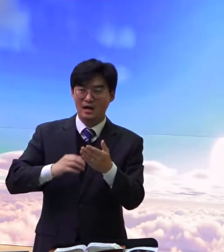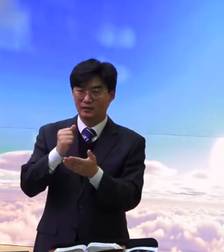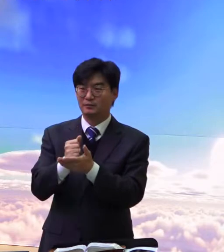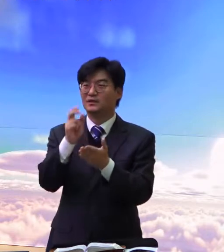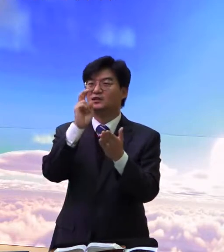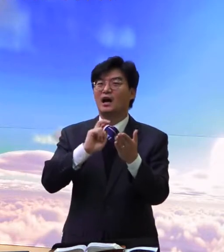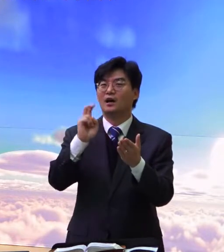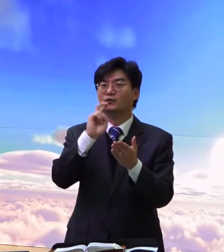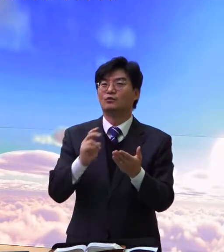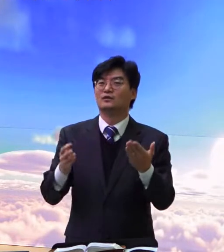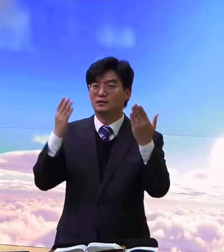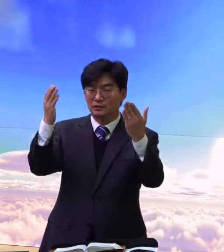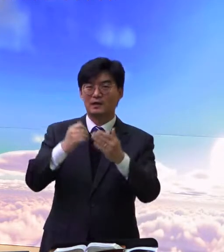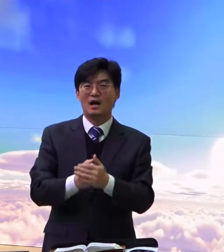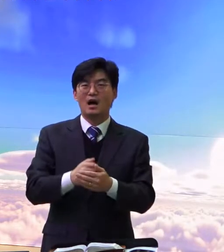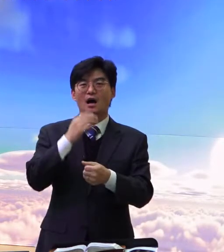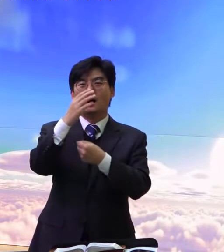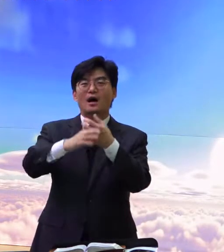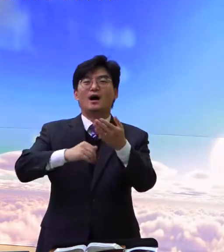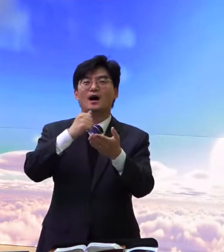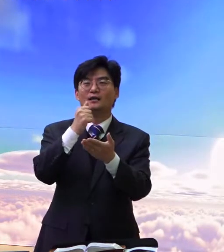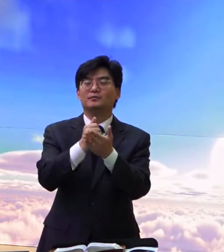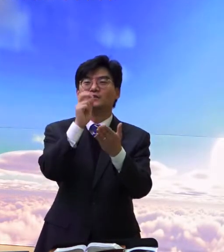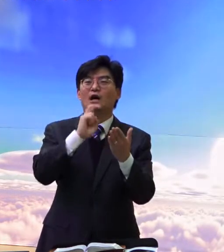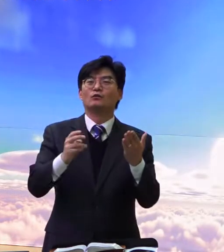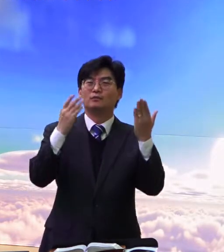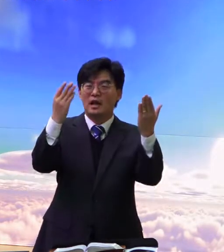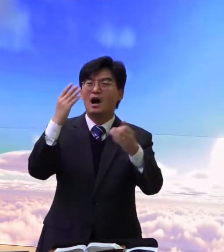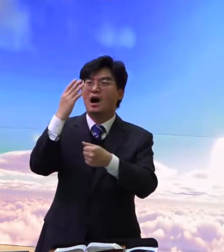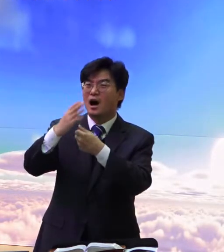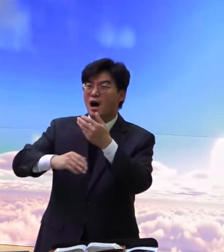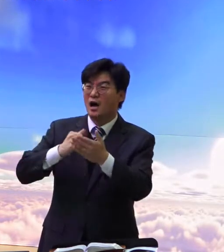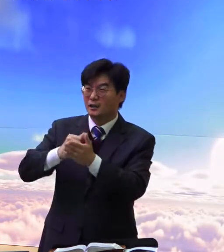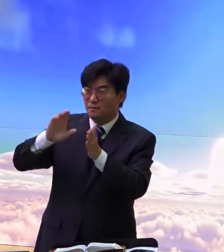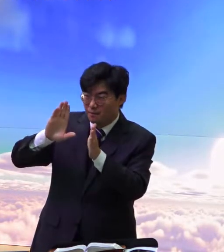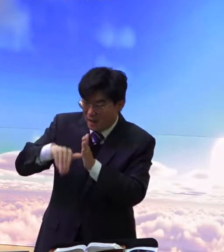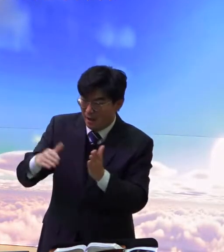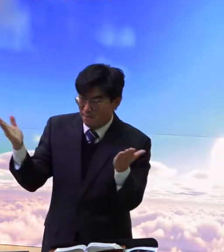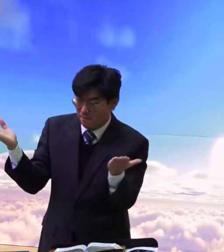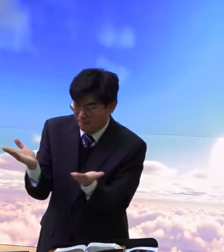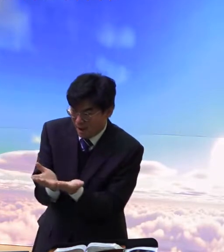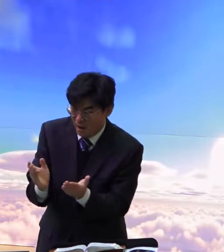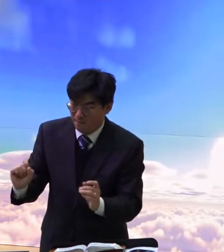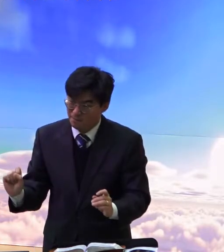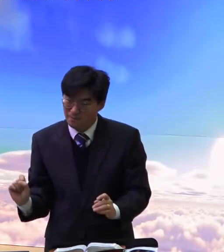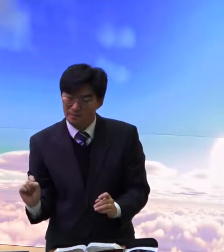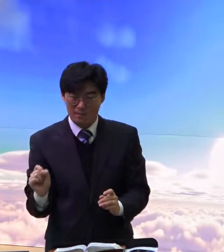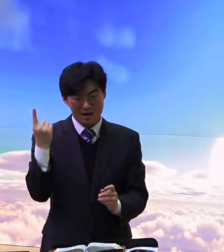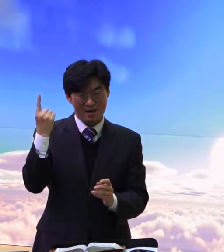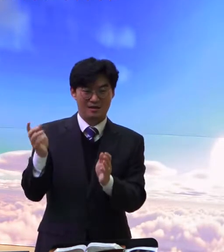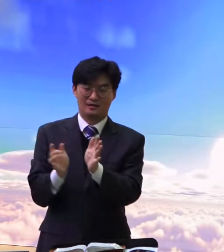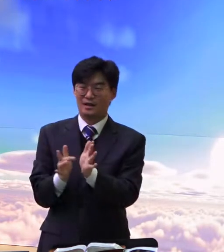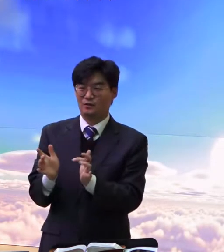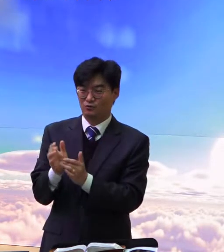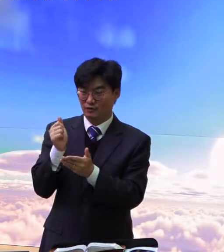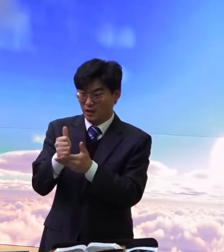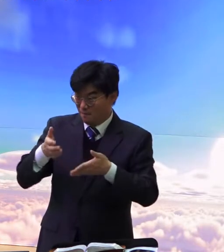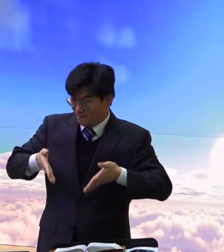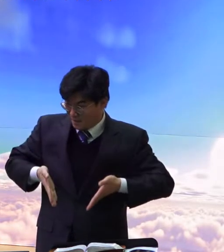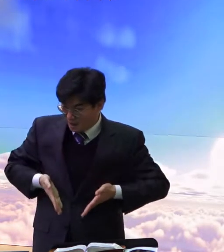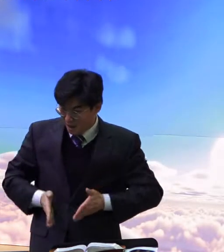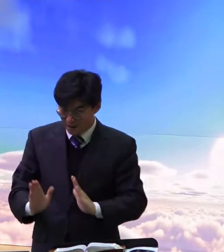찬송했습니다. 드디어 하나님의 때가 되어서 예수님을 보내시고 복음의 비밀을 드러내신 하나님을 찬송했는데, 그 찬송의 내용이